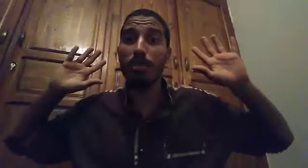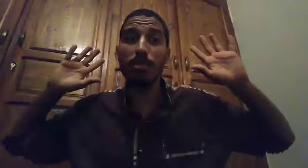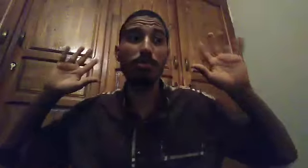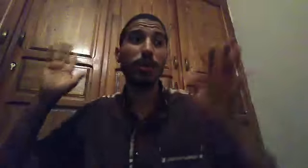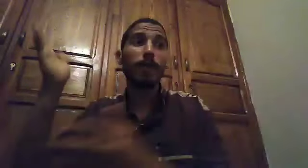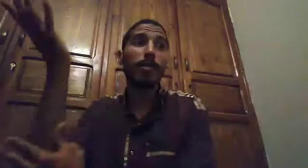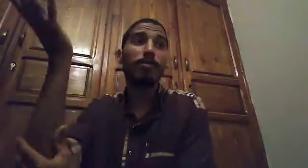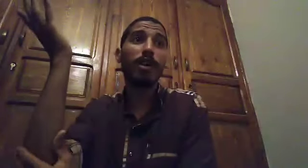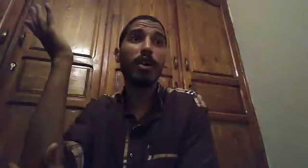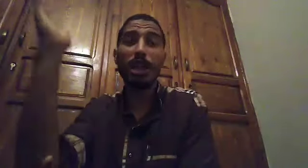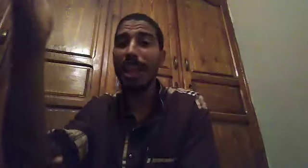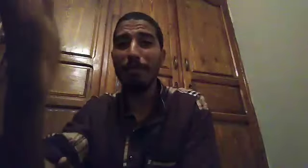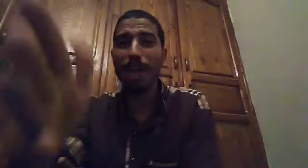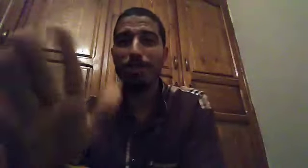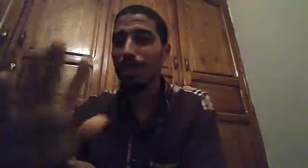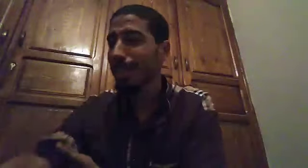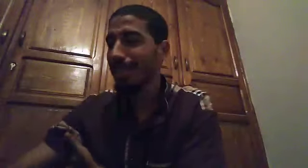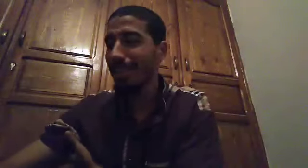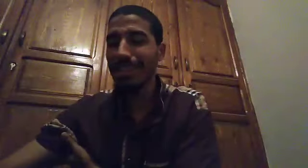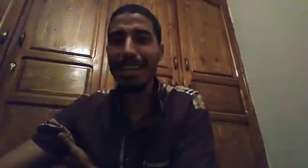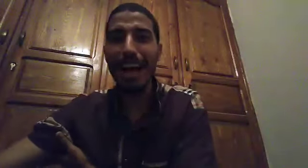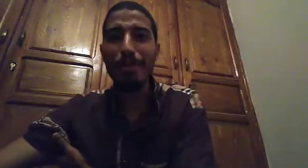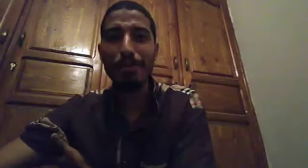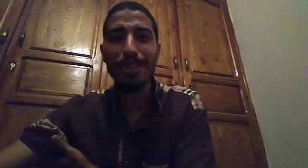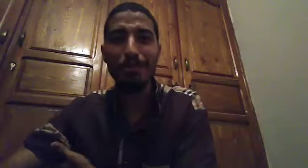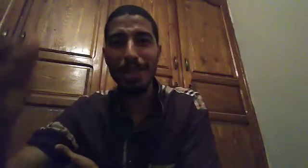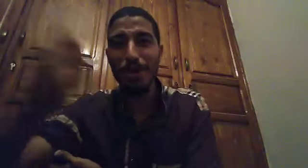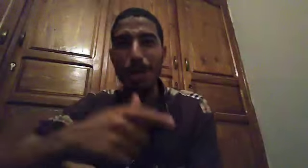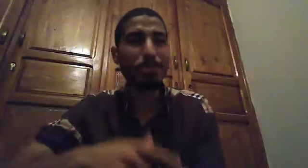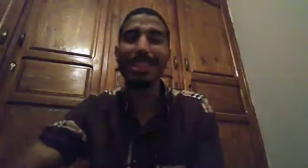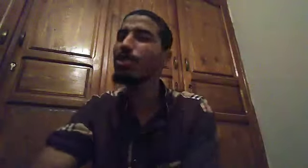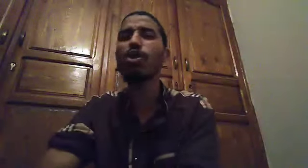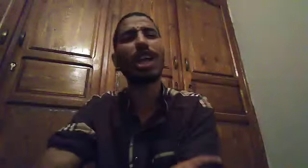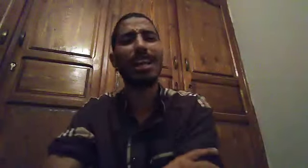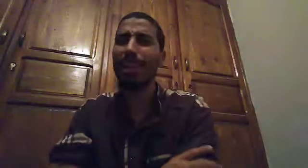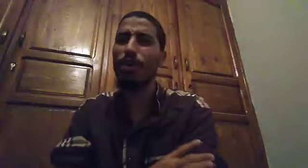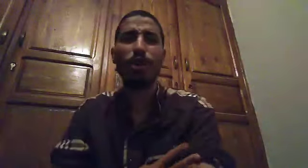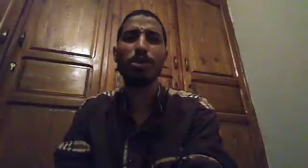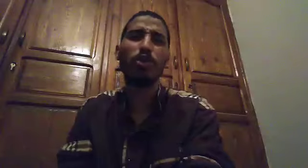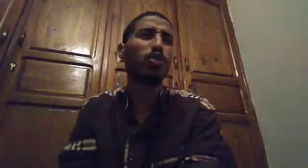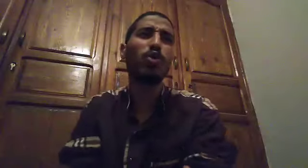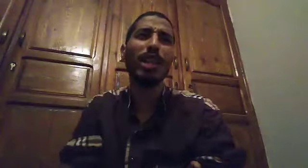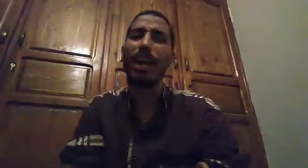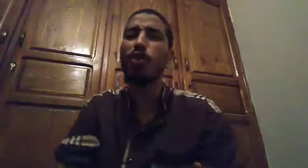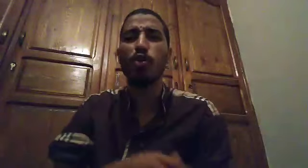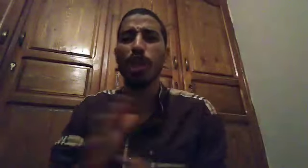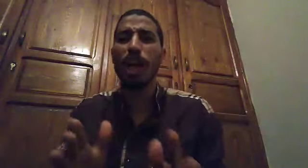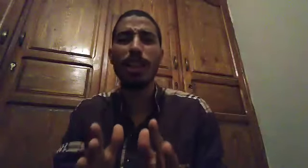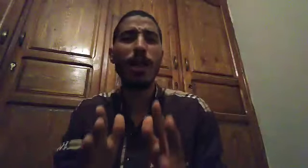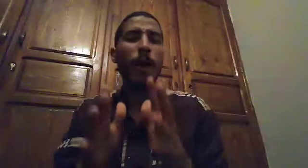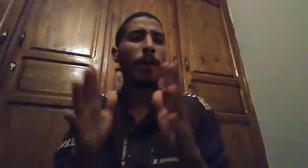والو. فواحد اللاعب من الارجنتين رجلي عامره بالدم حتى هو بحال ميسي. كلشي قاتل اخوتي، باش نعطيو كل واحد حقه، كلشي قاتل.